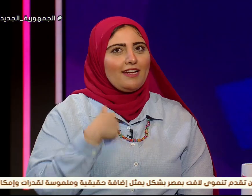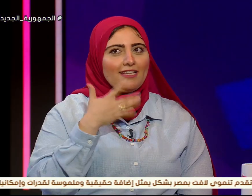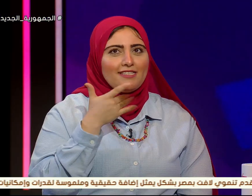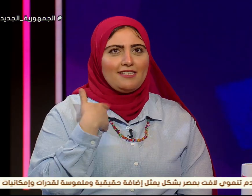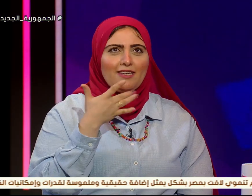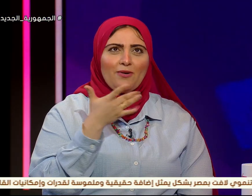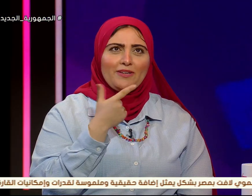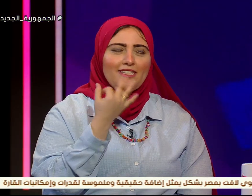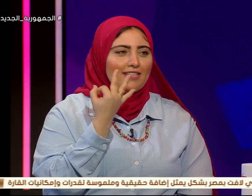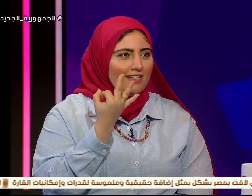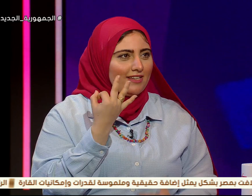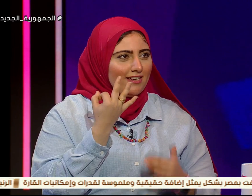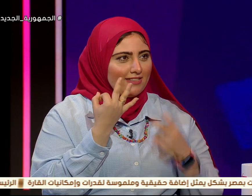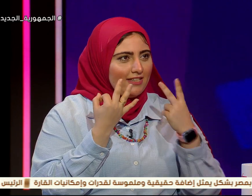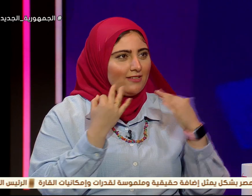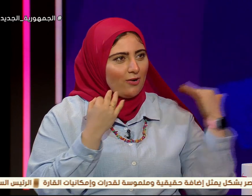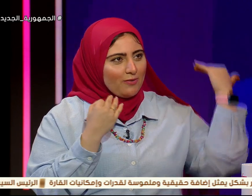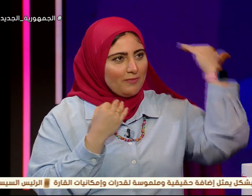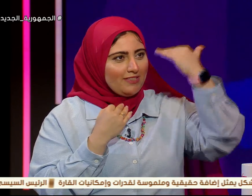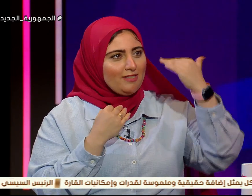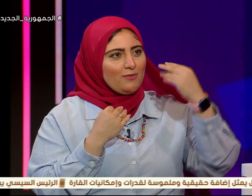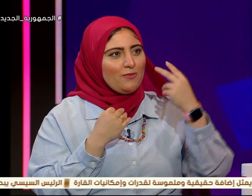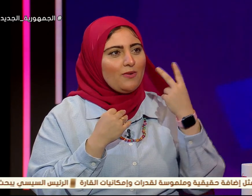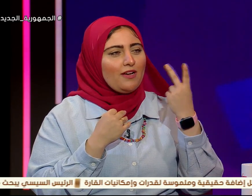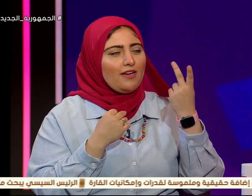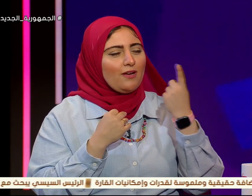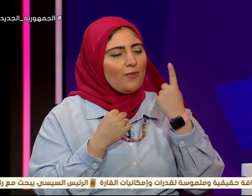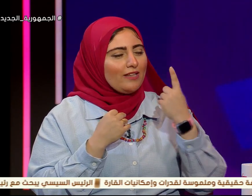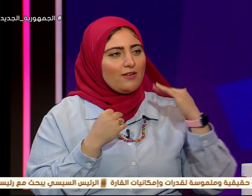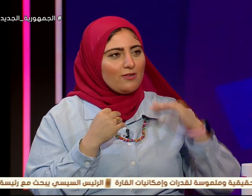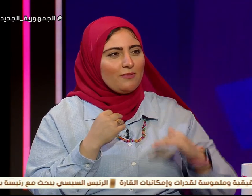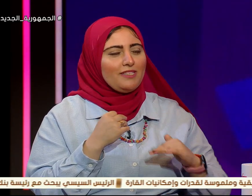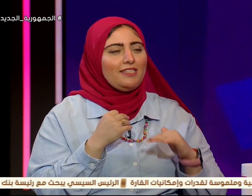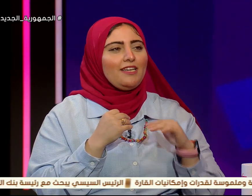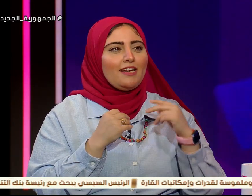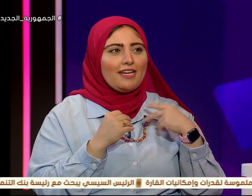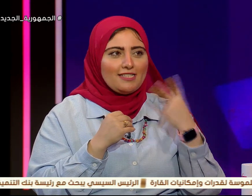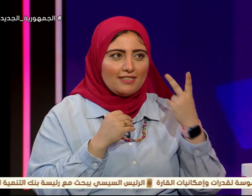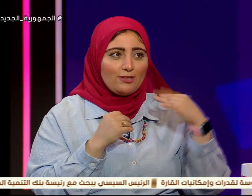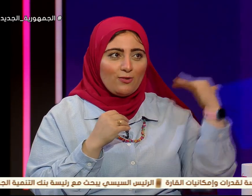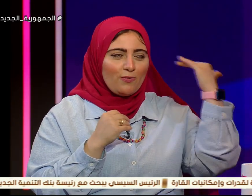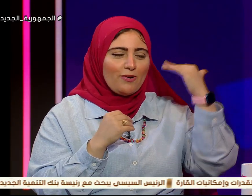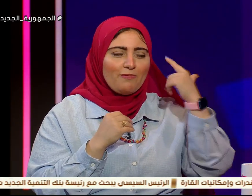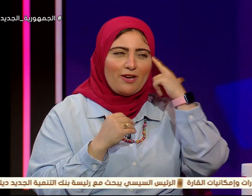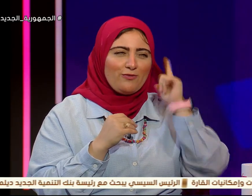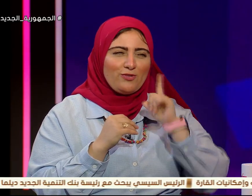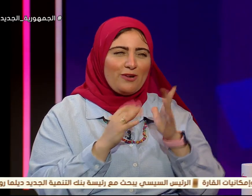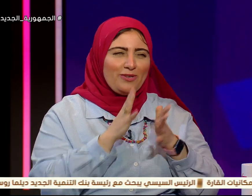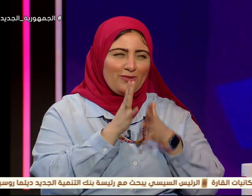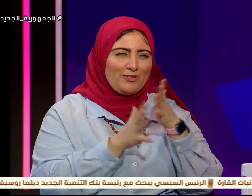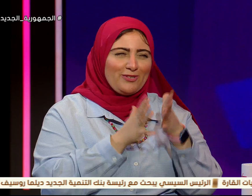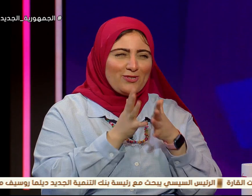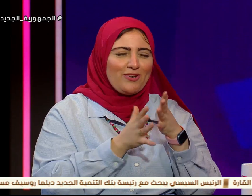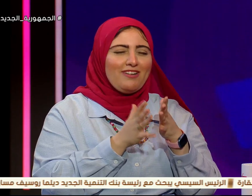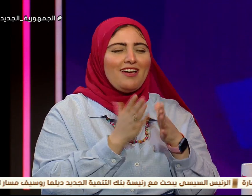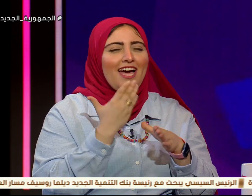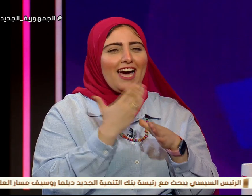انا عندي اخواتي ثلاثه اثنين اكبر مني وواحده اصغر مني انا عندي الاثنين الكبار ما يعرف فوش قوي لغه الاشاره